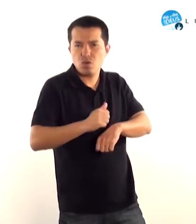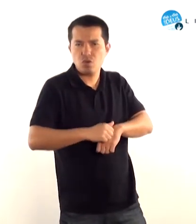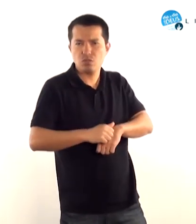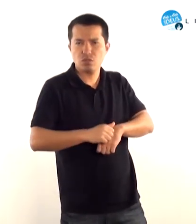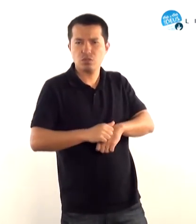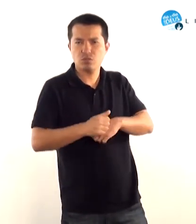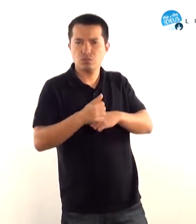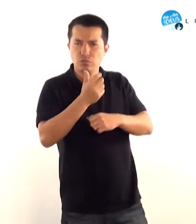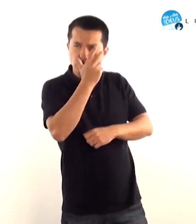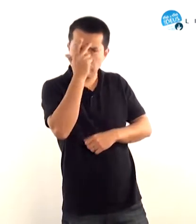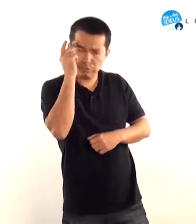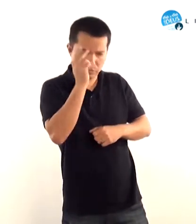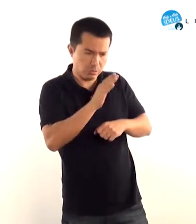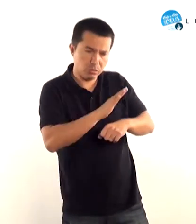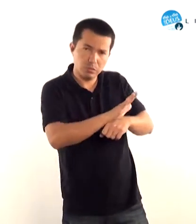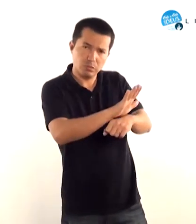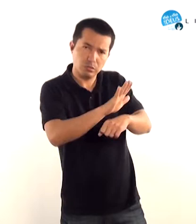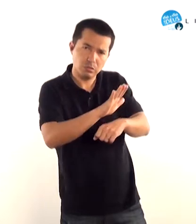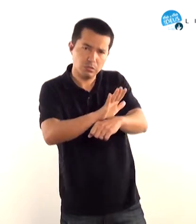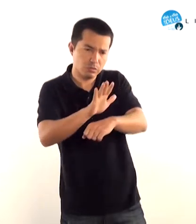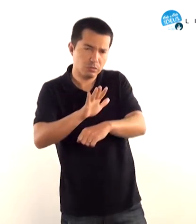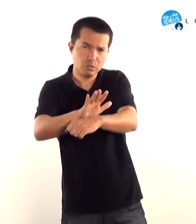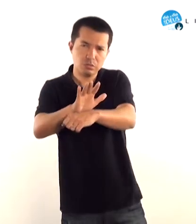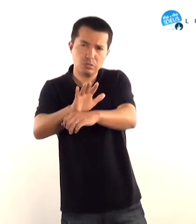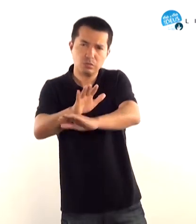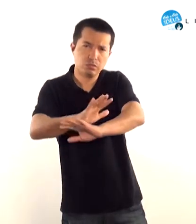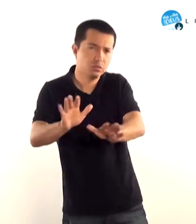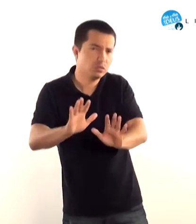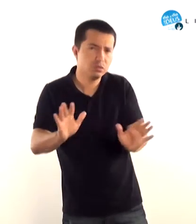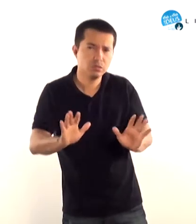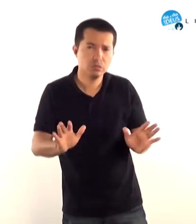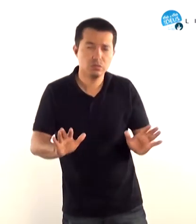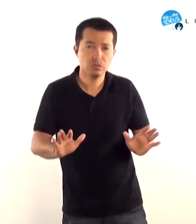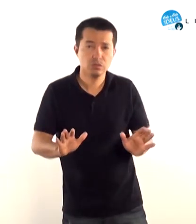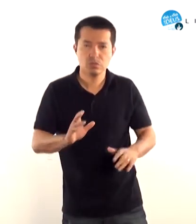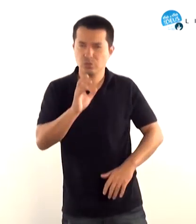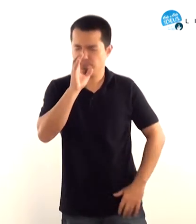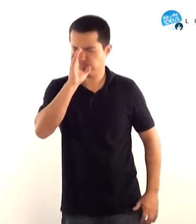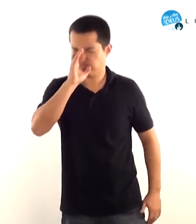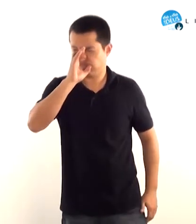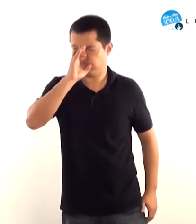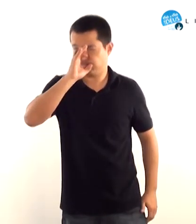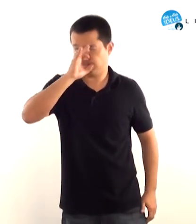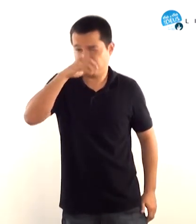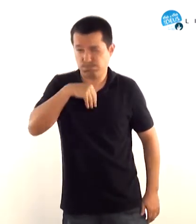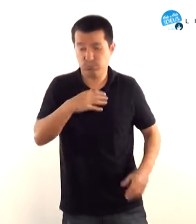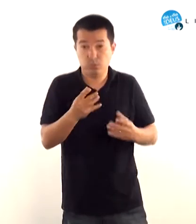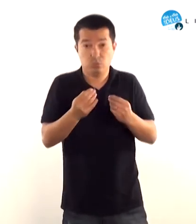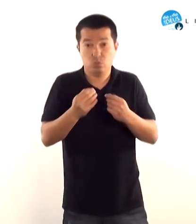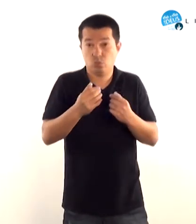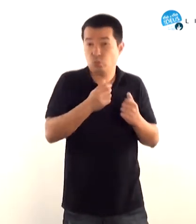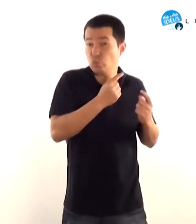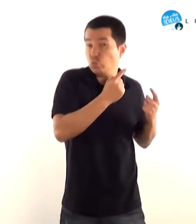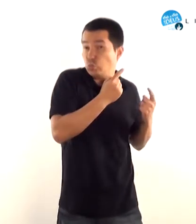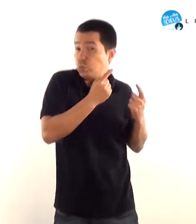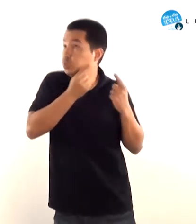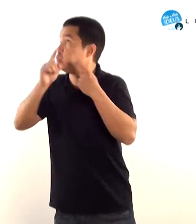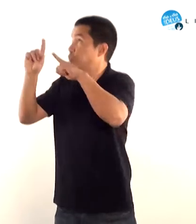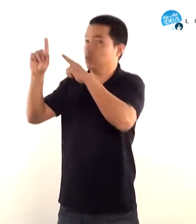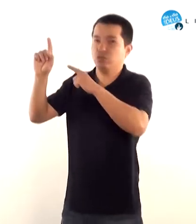cuidaram dos pobres e dos necessitados. Elas foram orgulhosas e teimosas, e fizeram